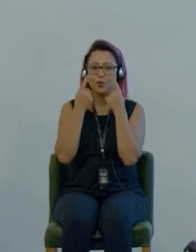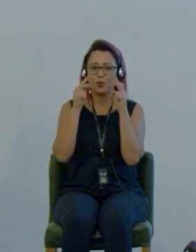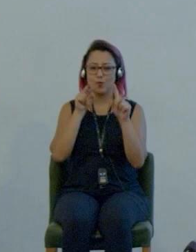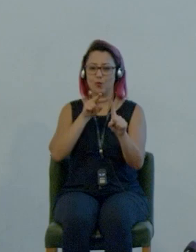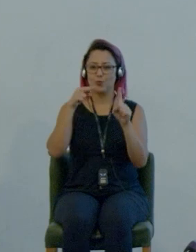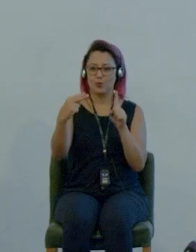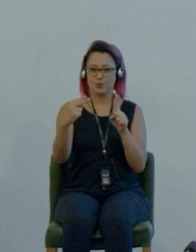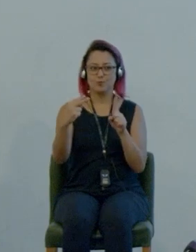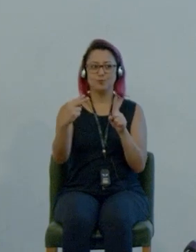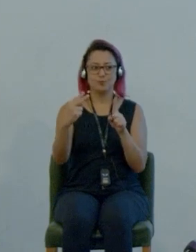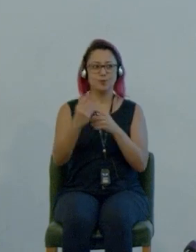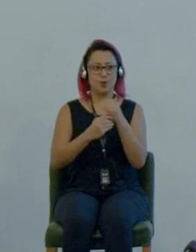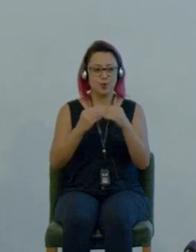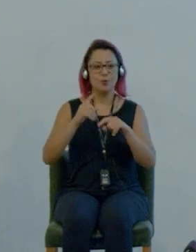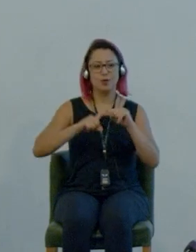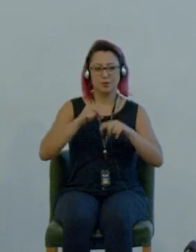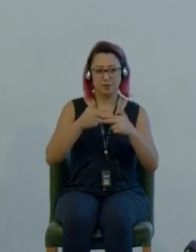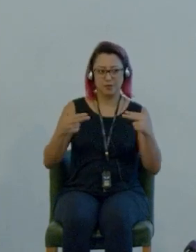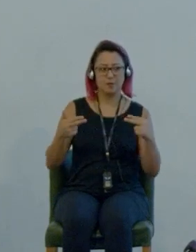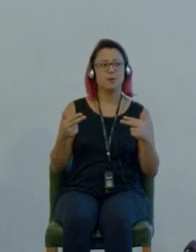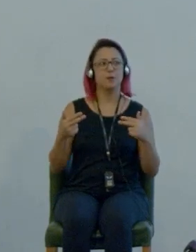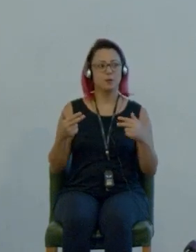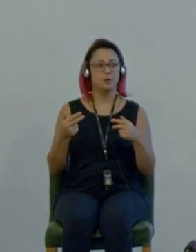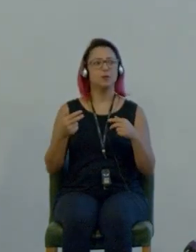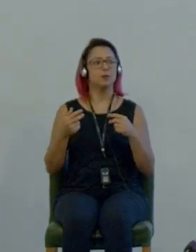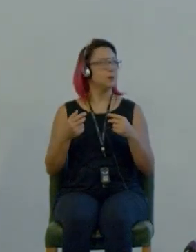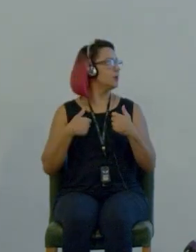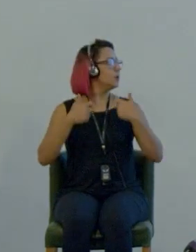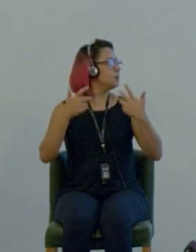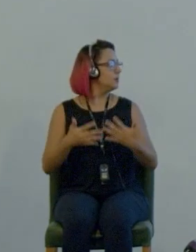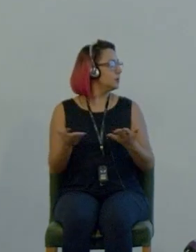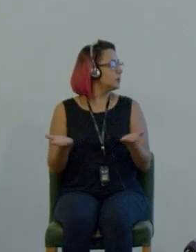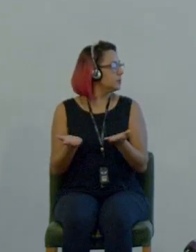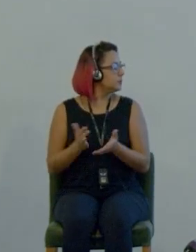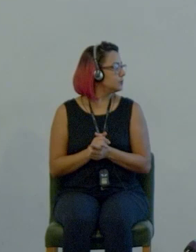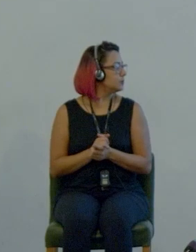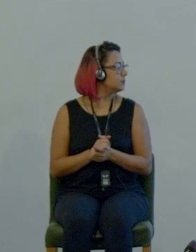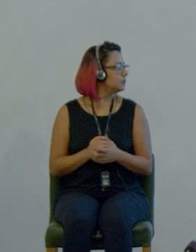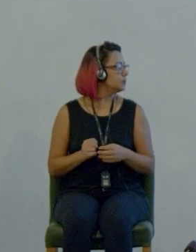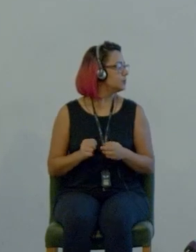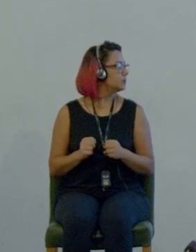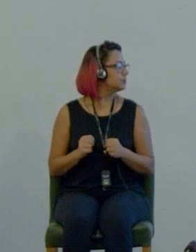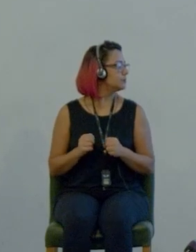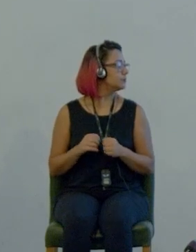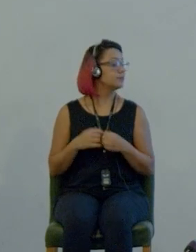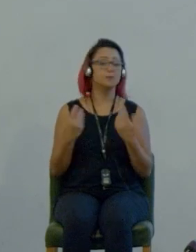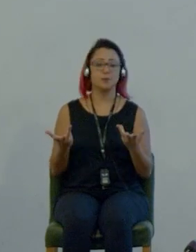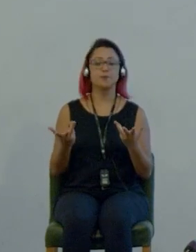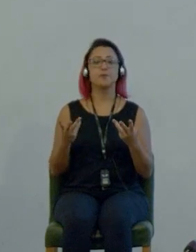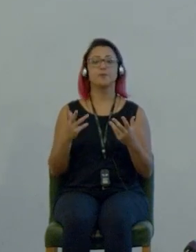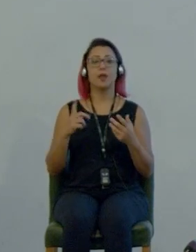et conceptuel dont je vous parle ce soir. Alors, quelques-unes de ces lentilles,